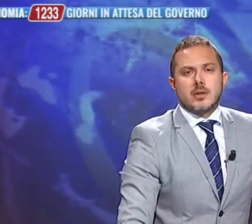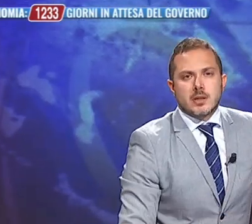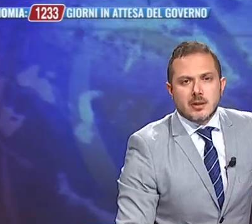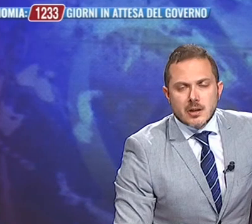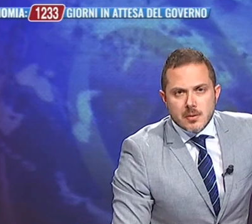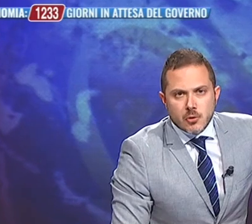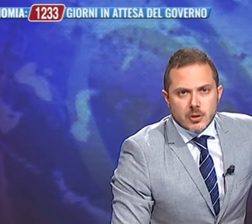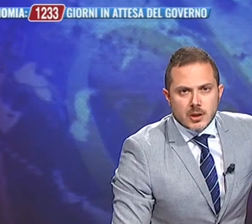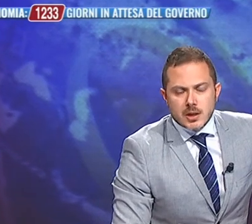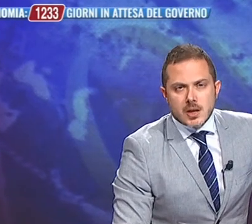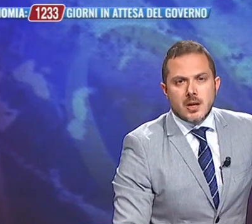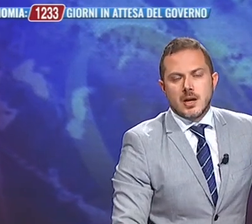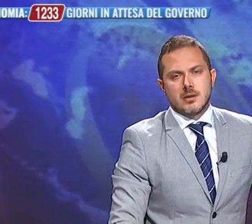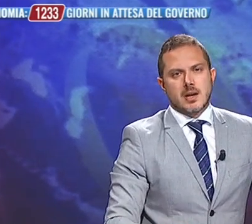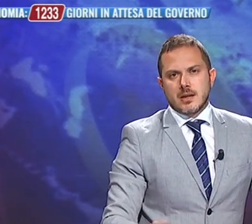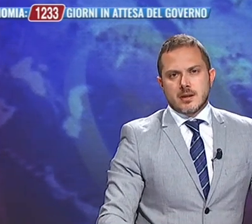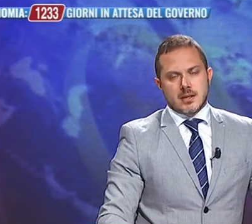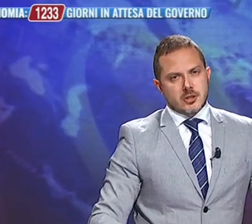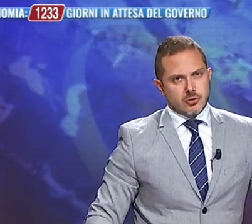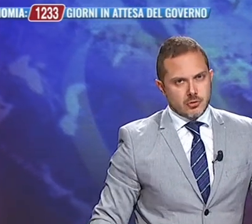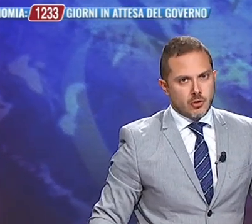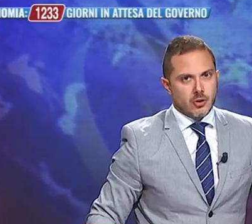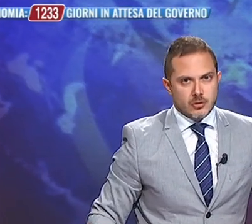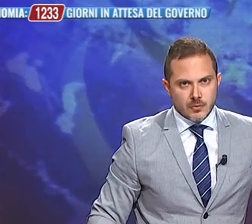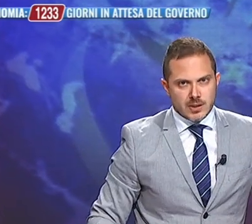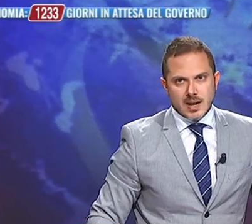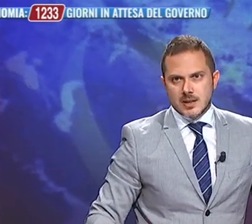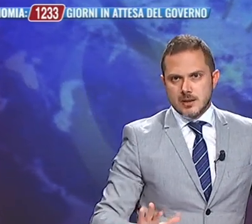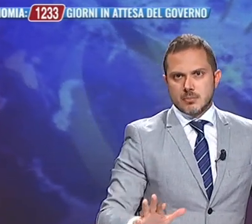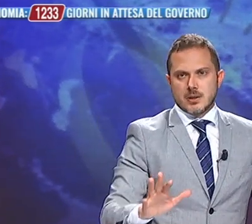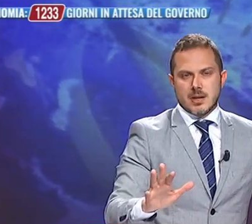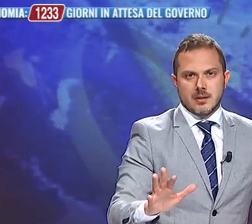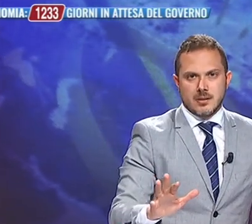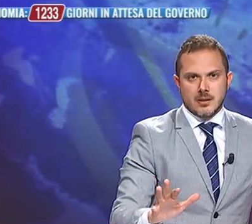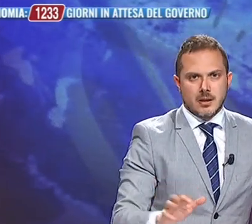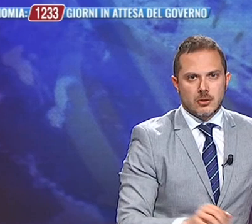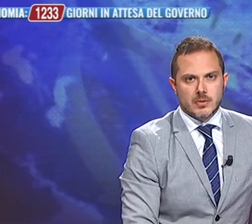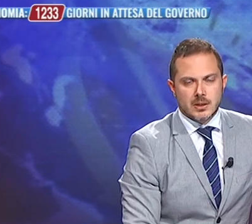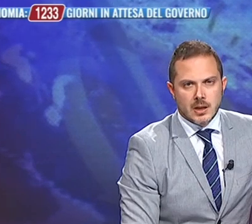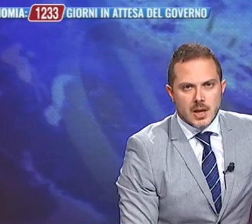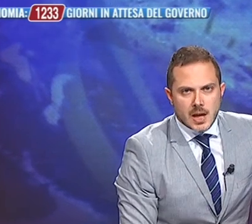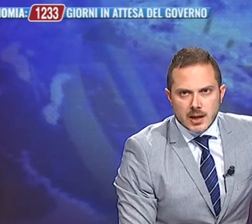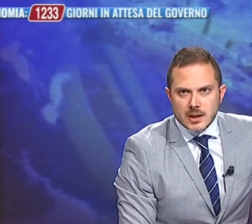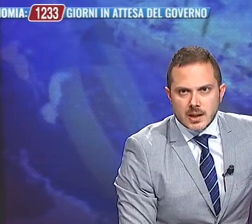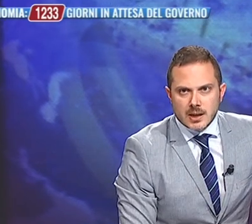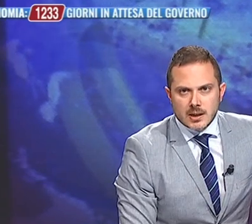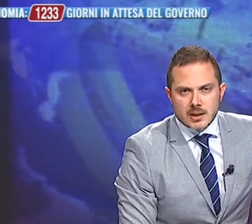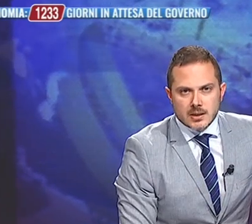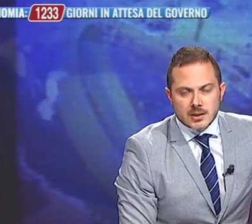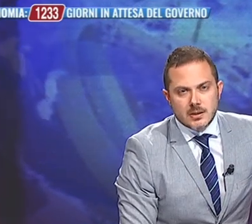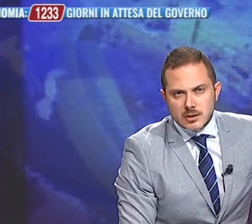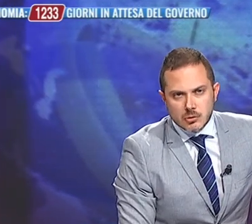Eccoci quindi, rientriamo in diretta, ci sono novità importanti, lo vedete anche